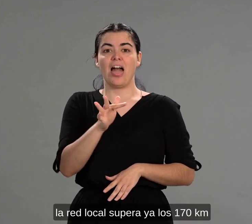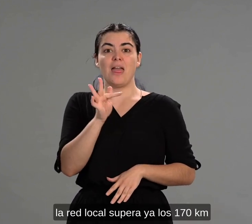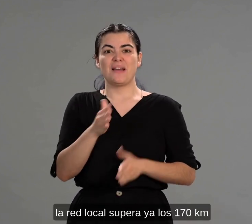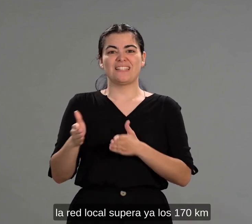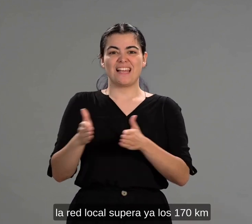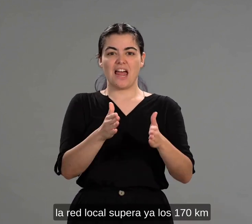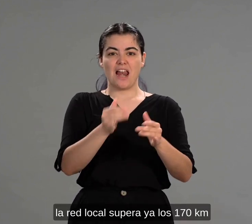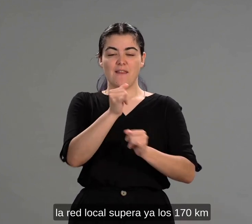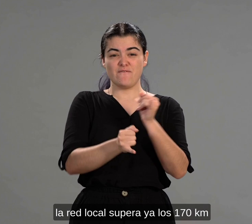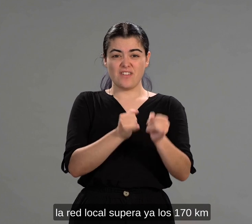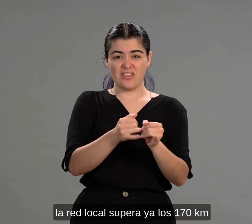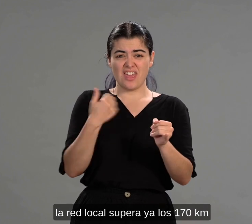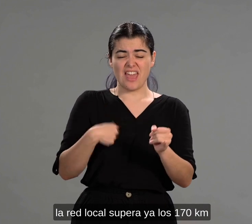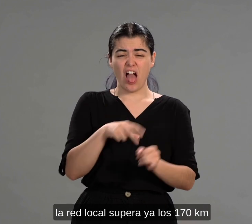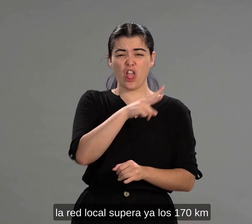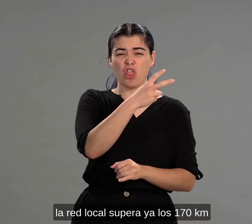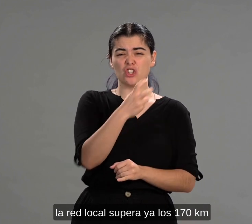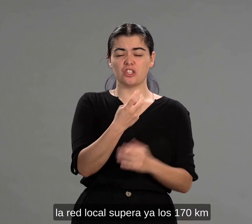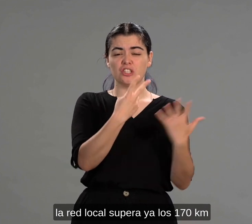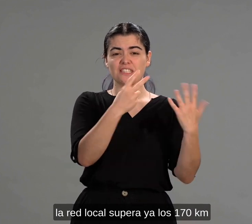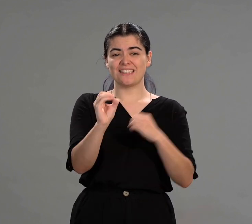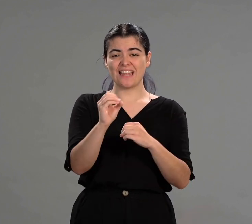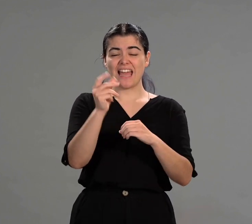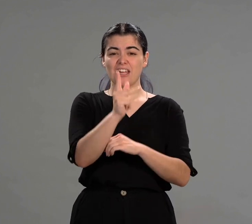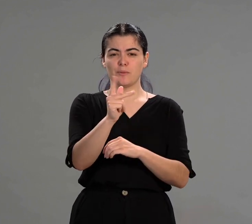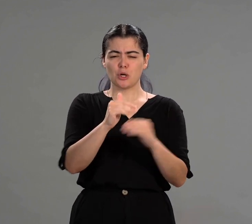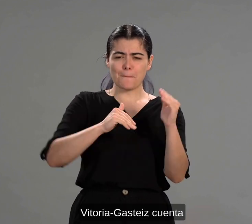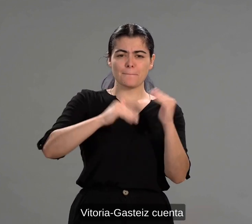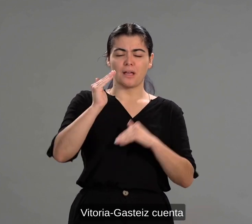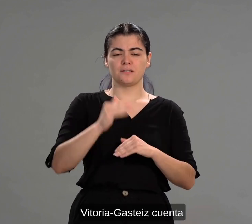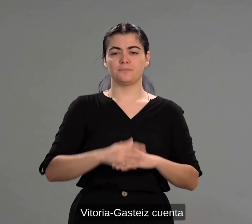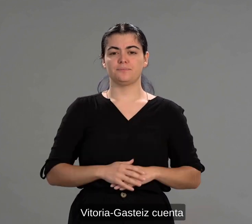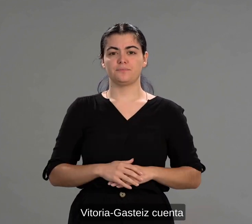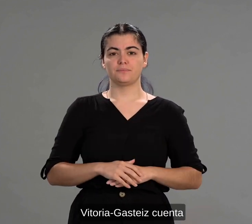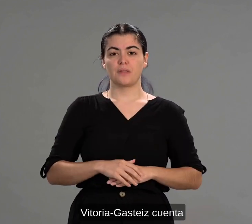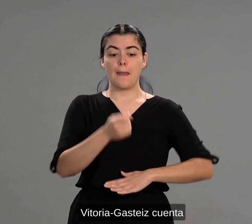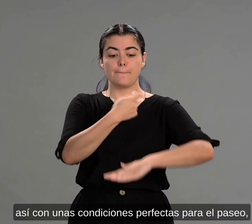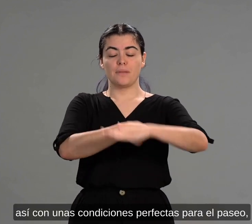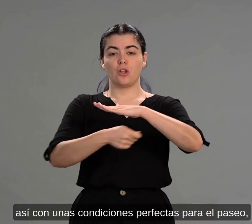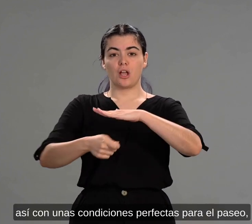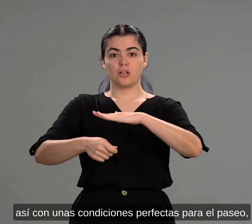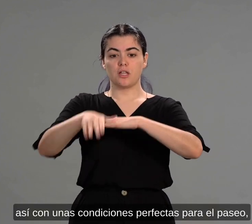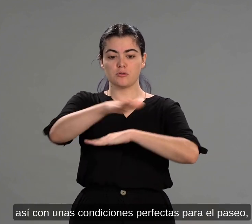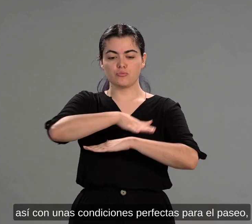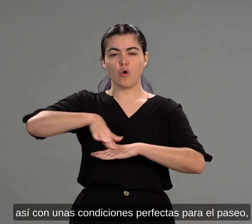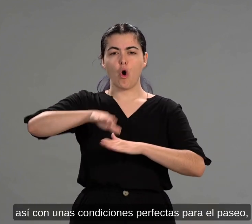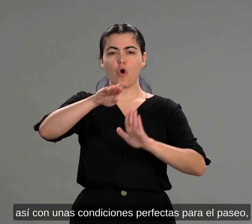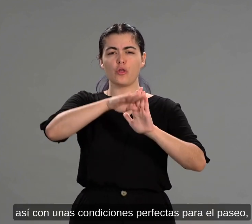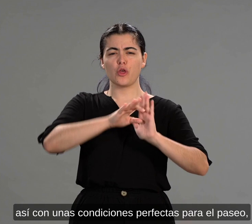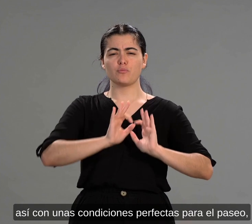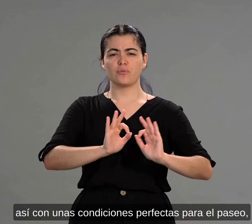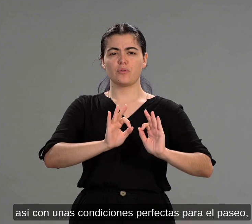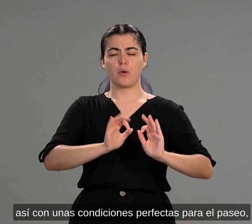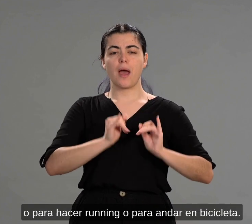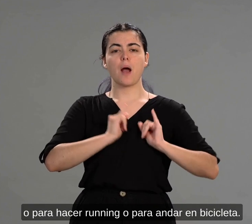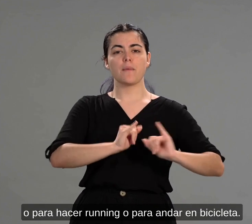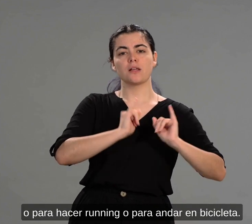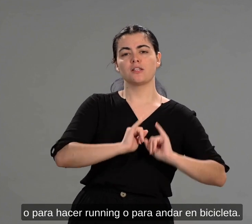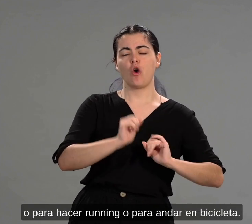local supera ya los 170 kilómetros. Vitoria-Gasteiz cuenta así con unas condiciones perfectas para el paseo, para hacer running